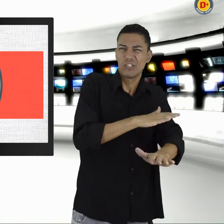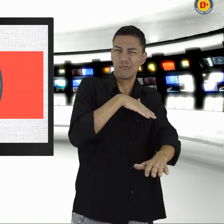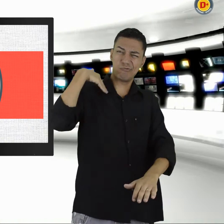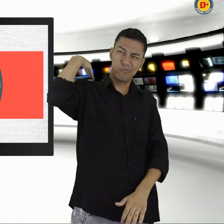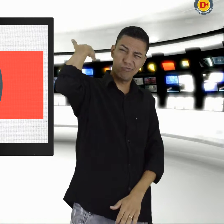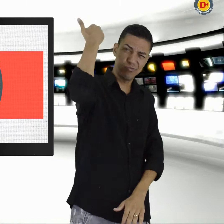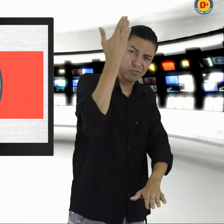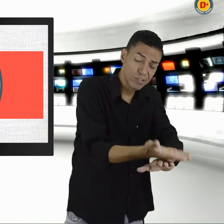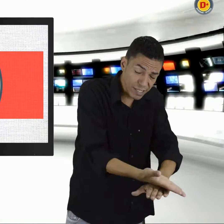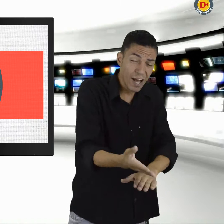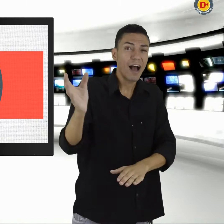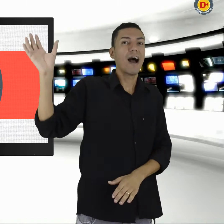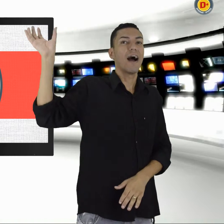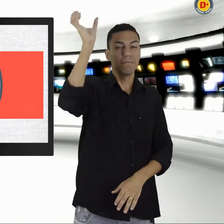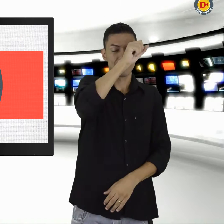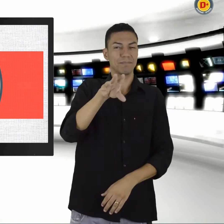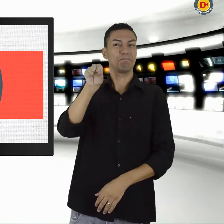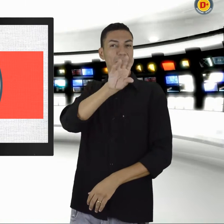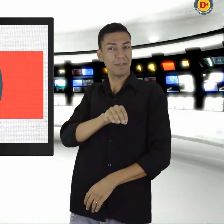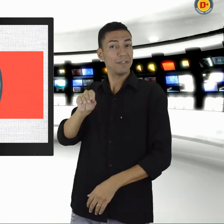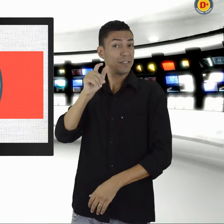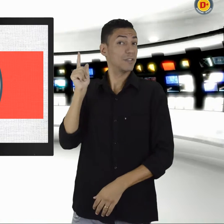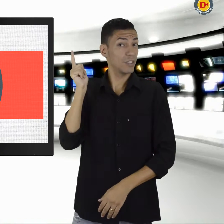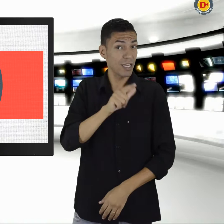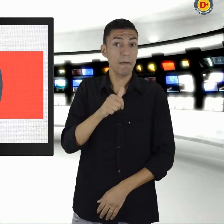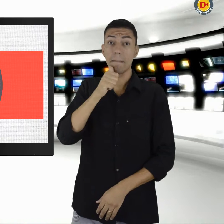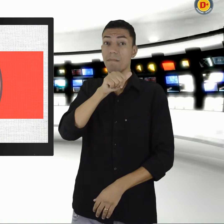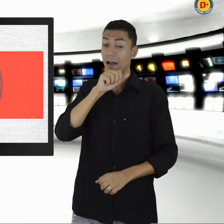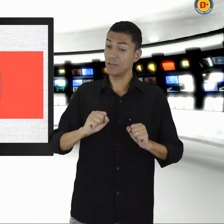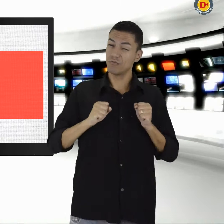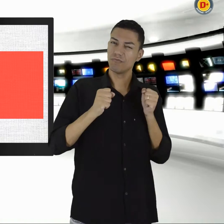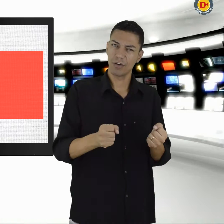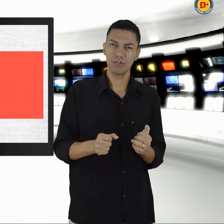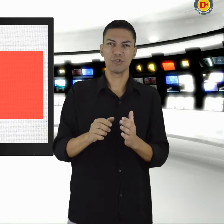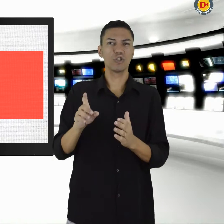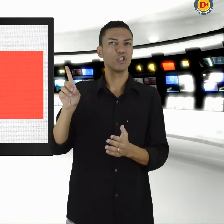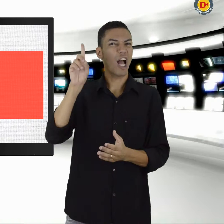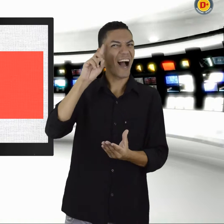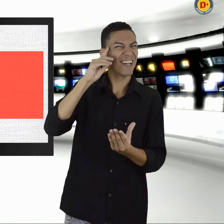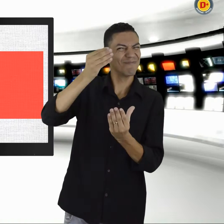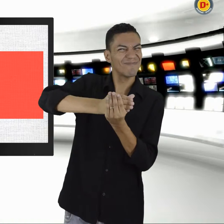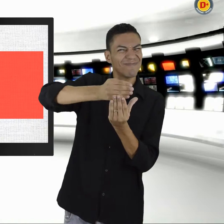minha infância em um diário com minhas falas e me introduzindo diariamente no mundo dos sons, discriminação dos